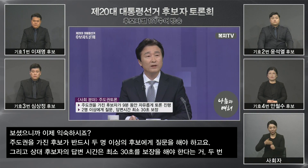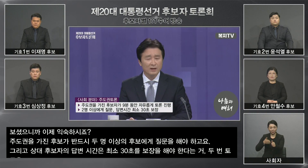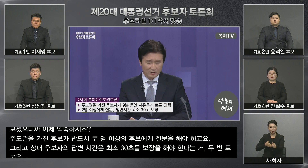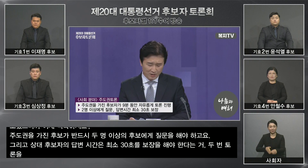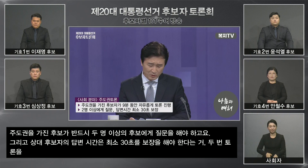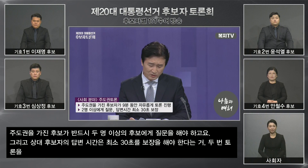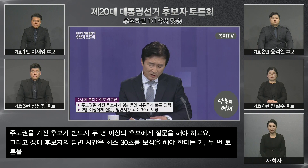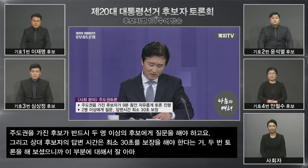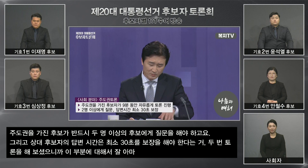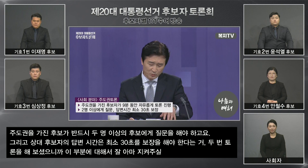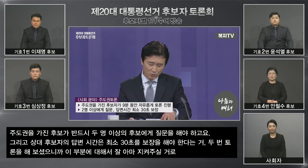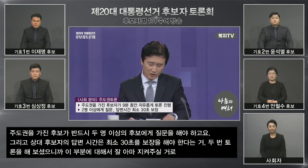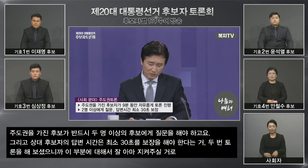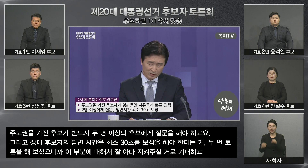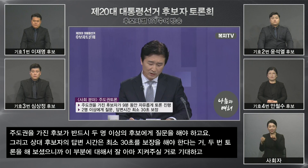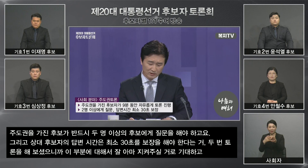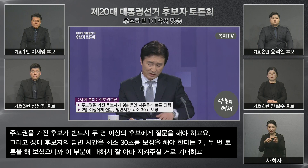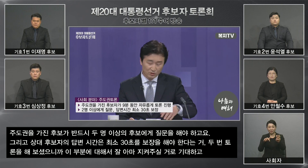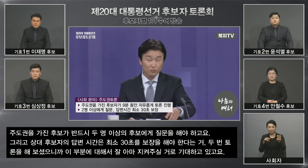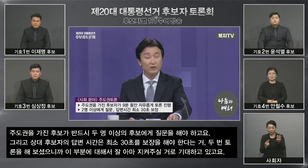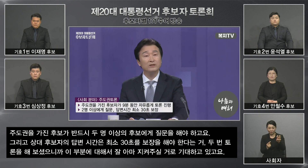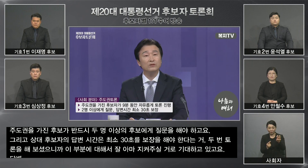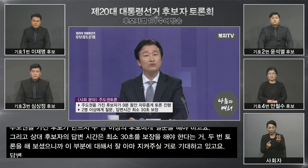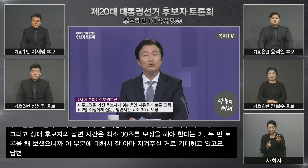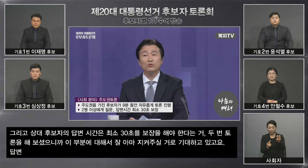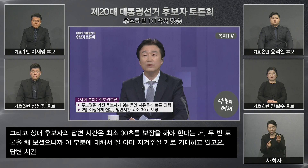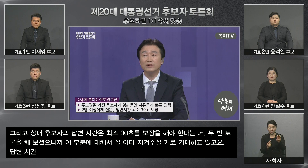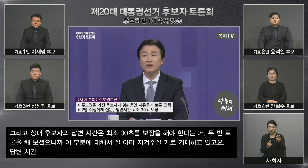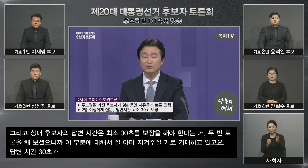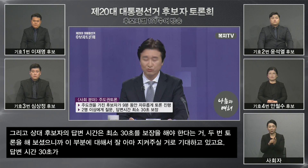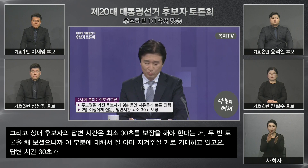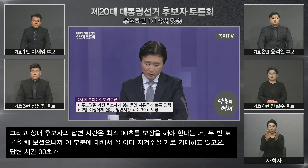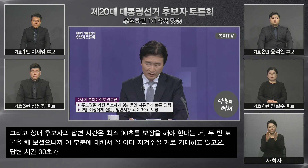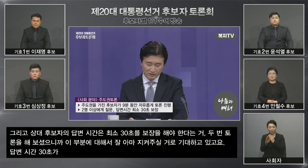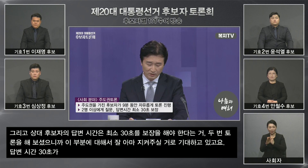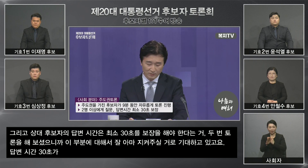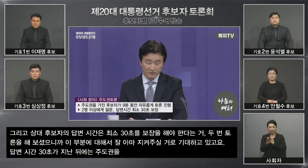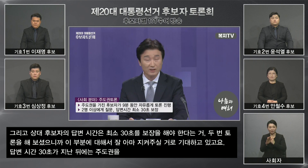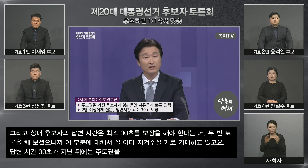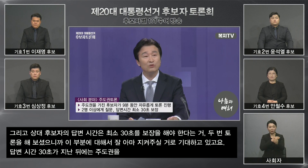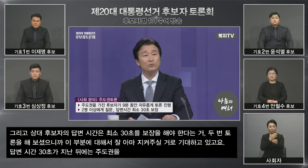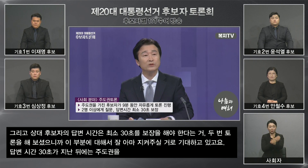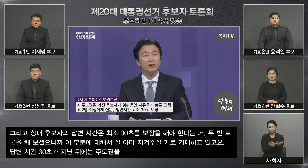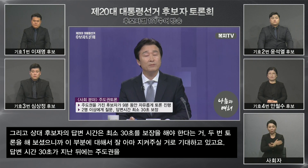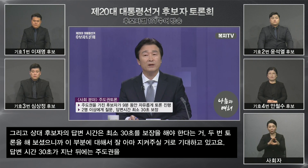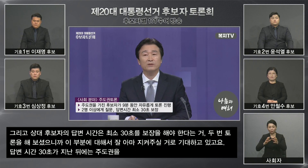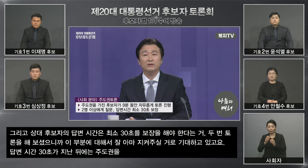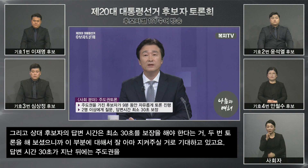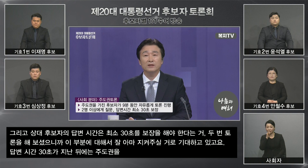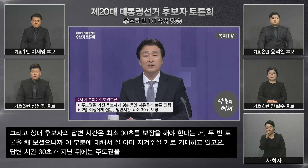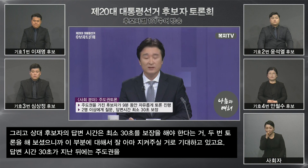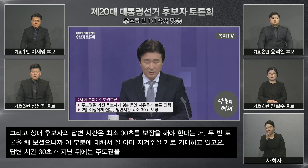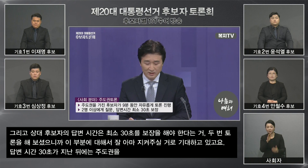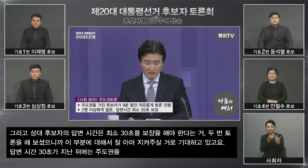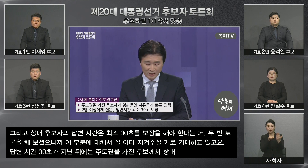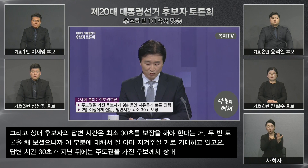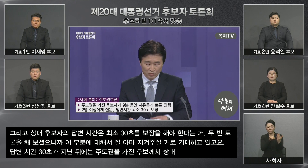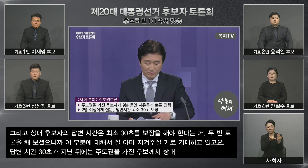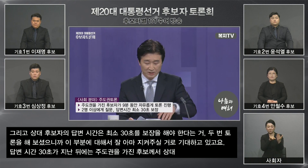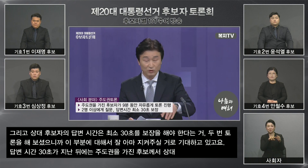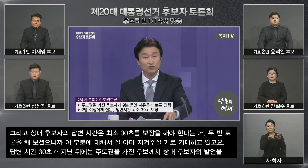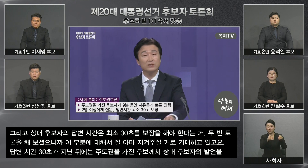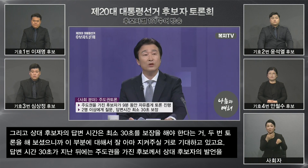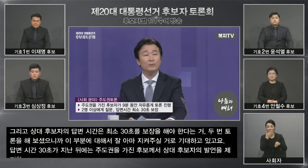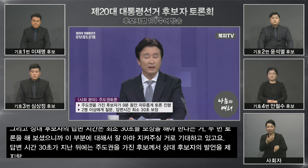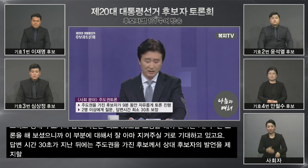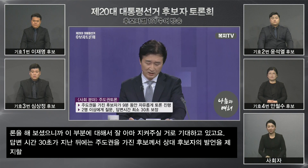있고요. 답변 시간 30초가 지난 뒤에는 주도권을 가진 후보께서 상대 후보자의 발언을 제지할 수도